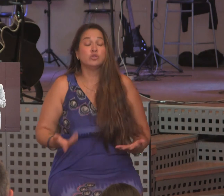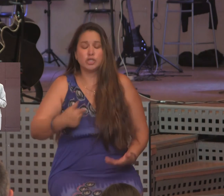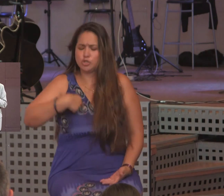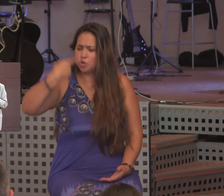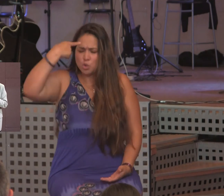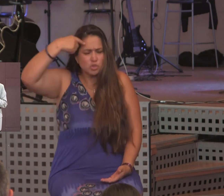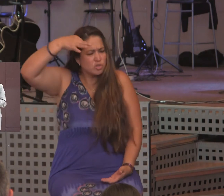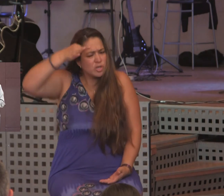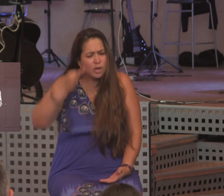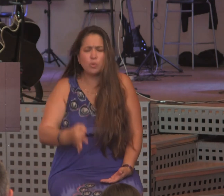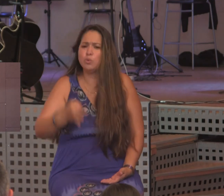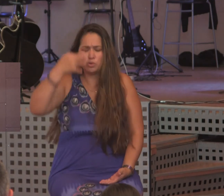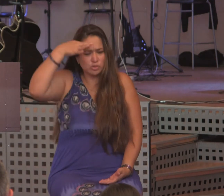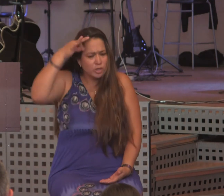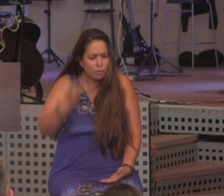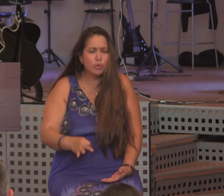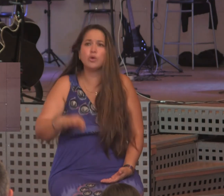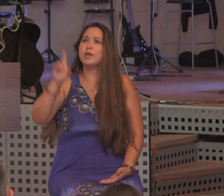Cristo Jesús.